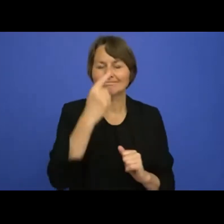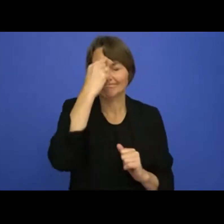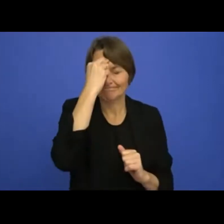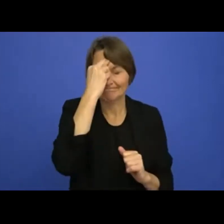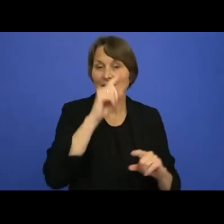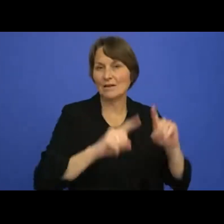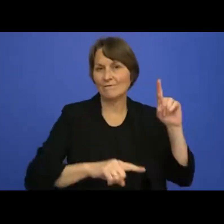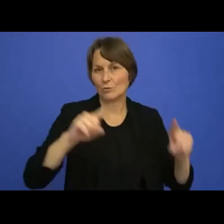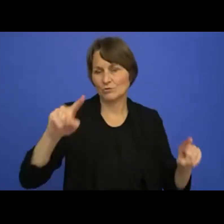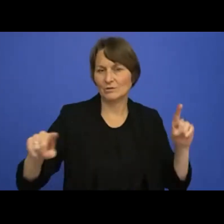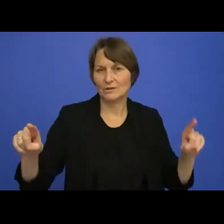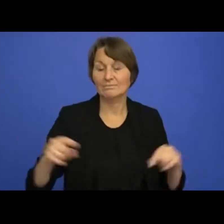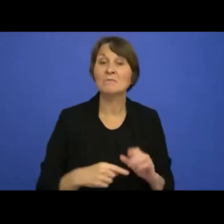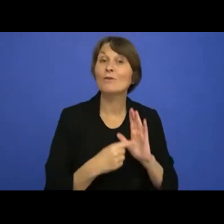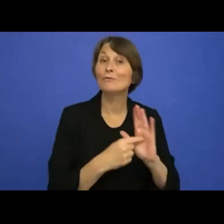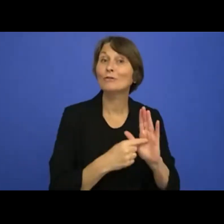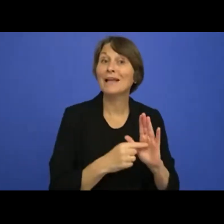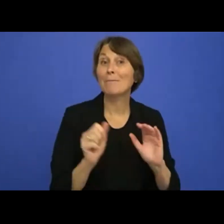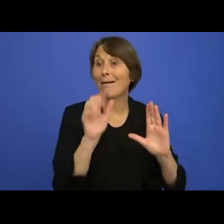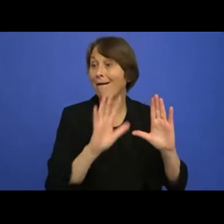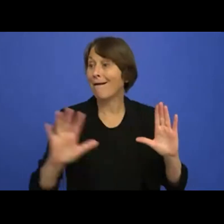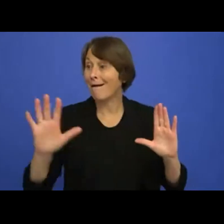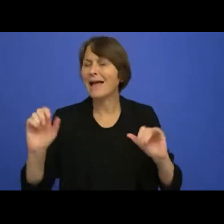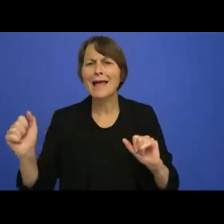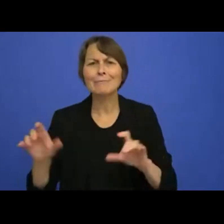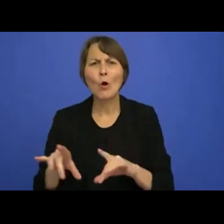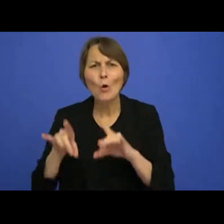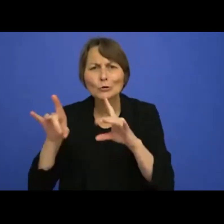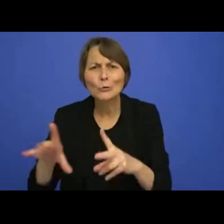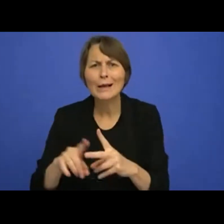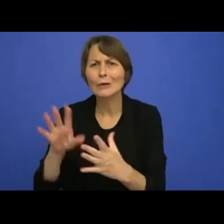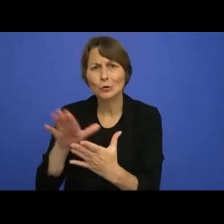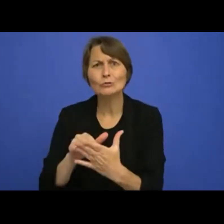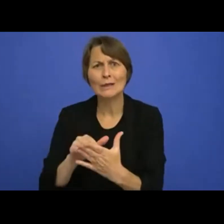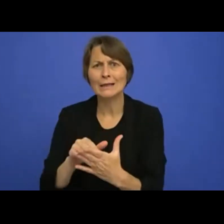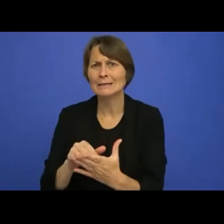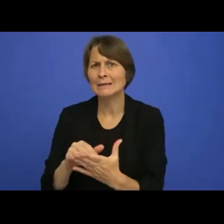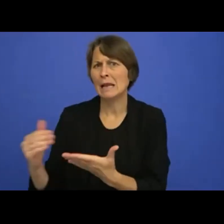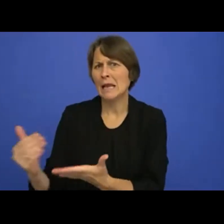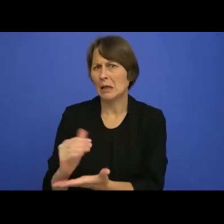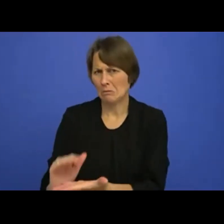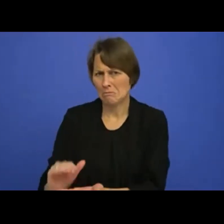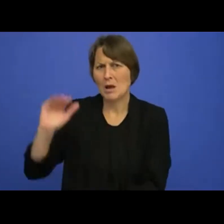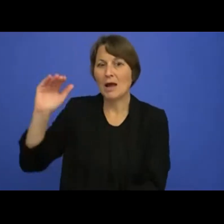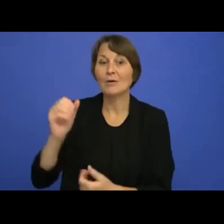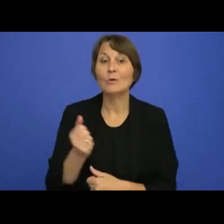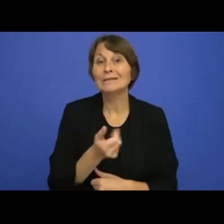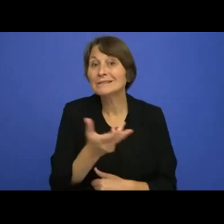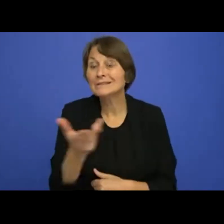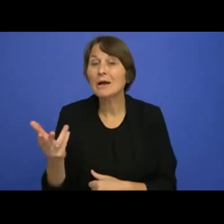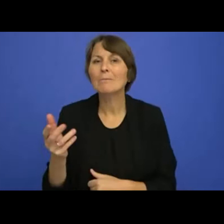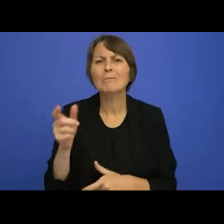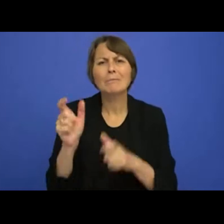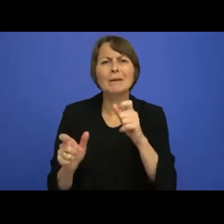notre région, car nous avons Australie, la Nouvelle-Zélande, pays à haut revenu, des pays extrêmement